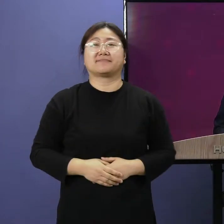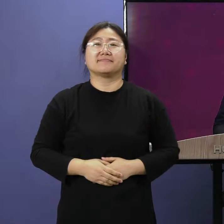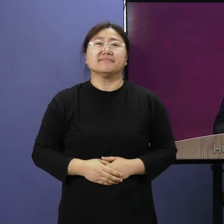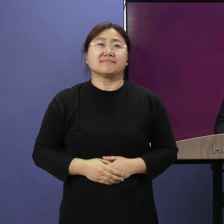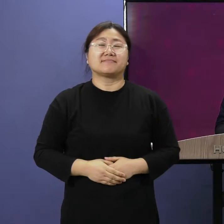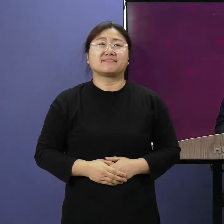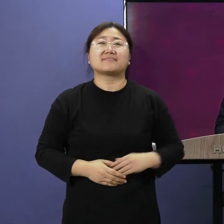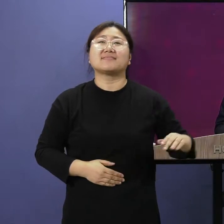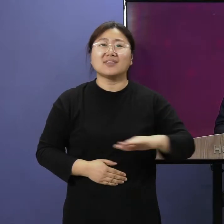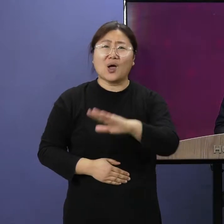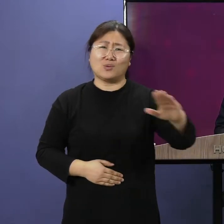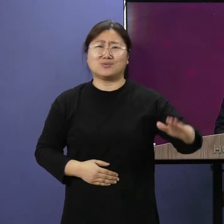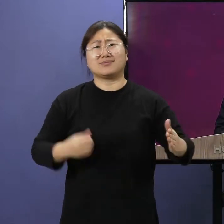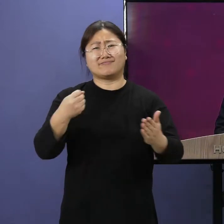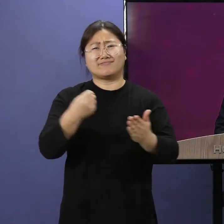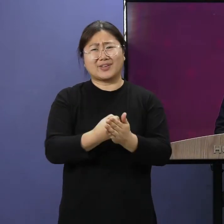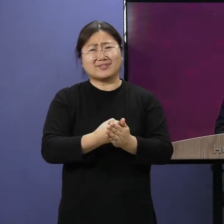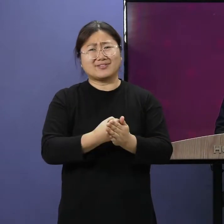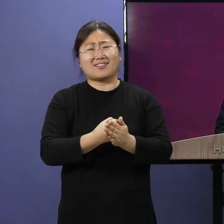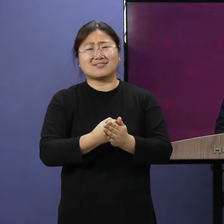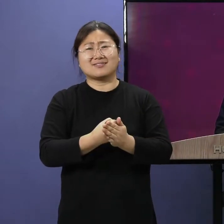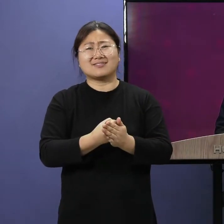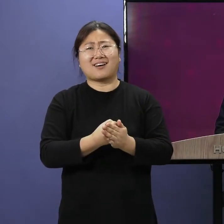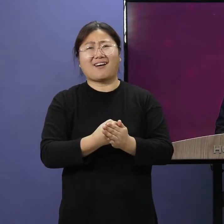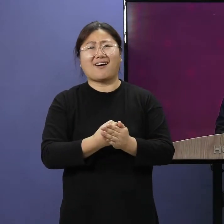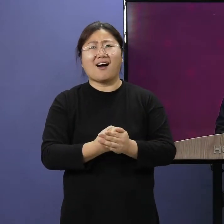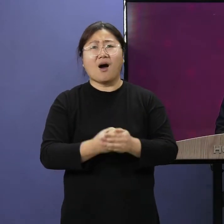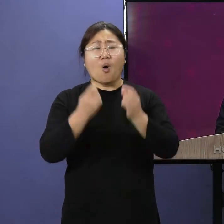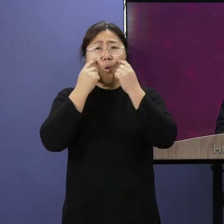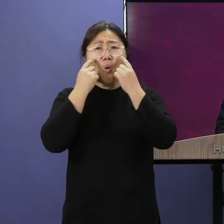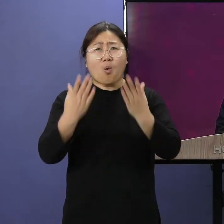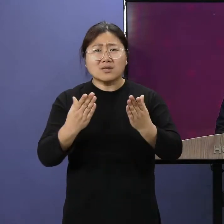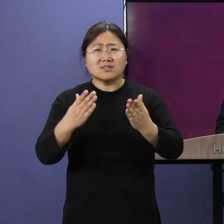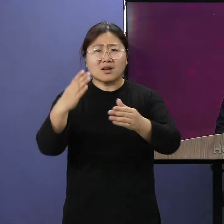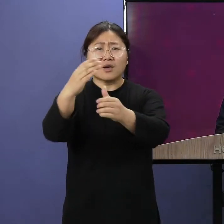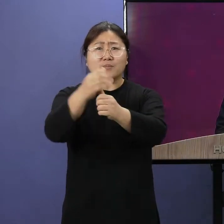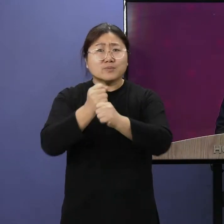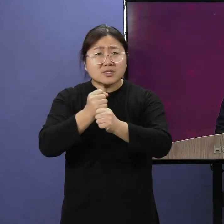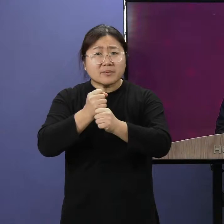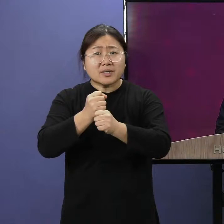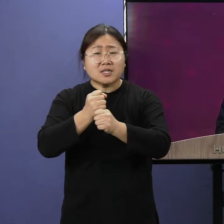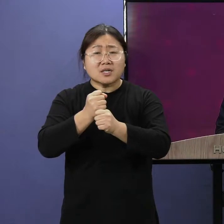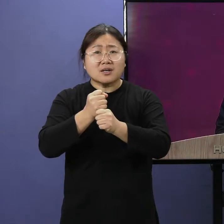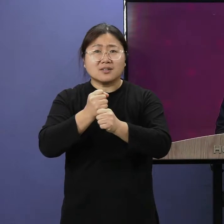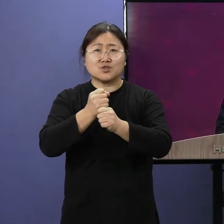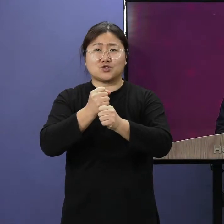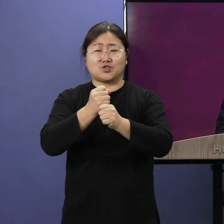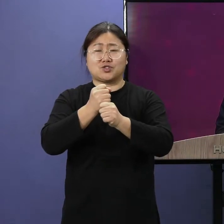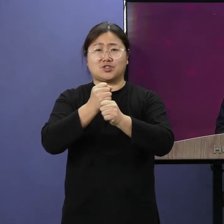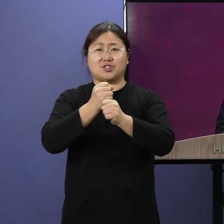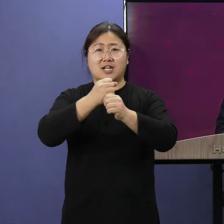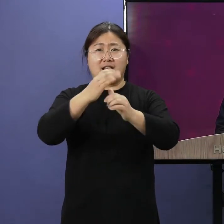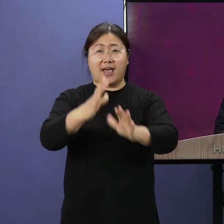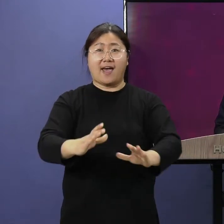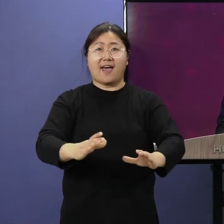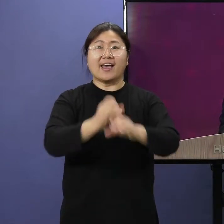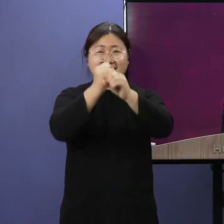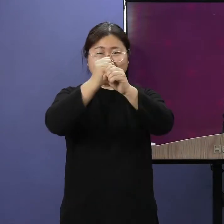우리의 결단을 더 확실하고 더 분명하게 붙잡아줄 핵심이 오늘 본문에